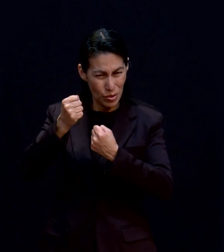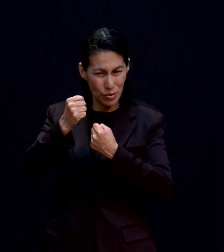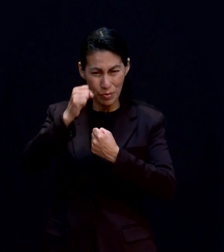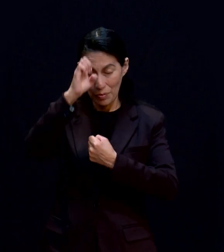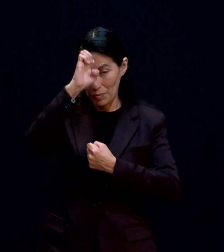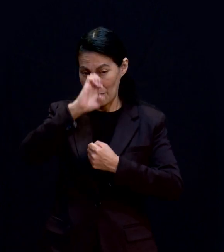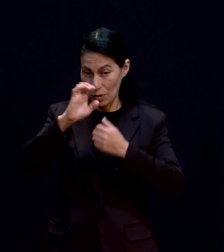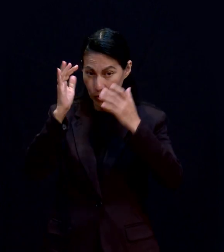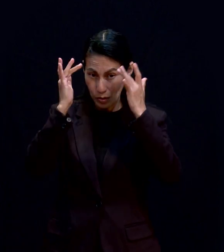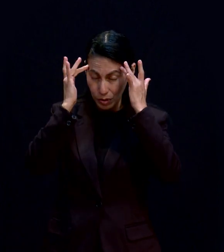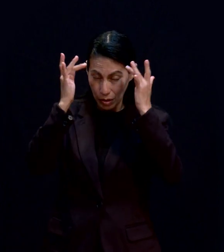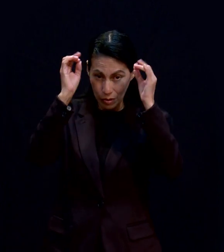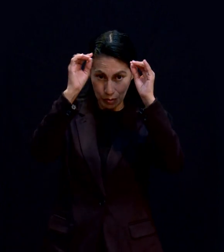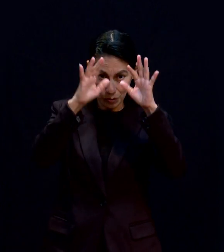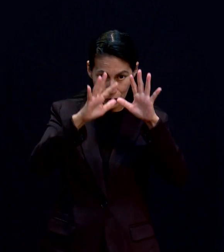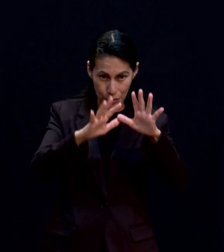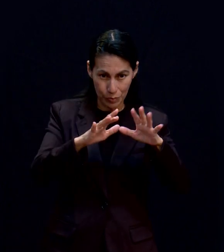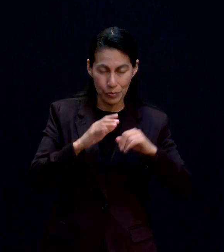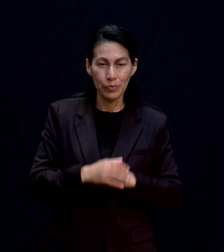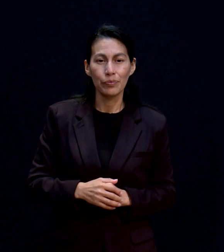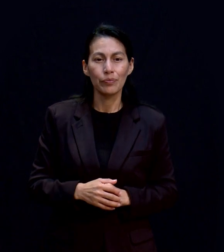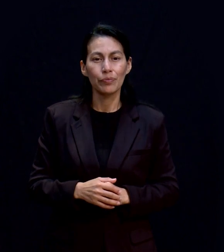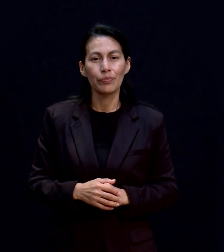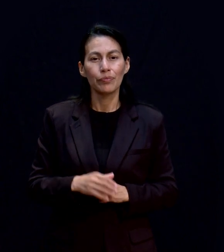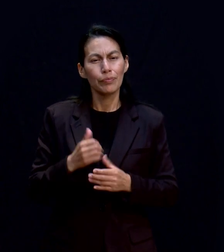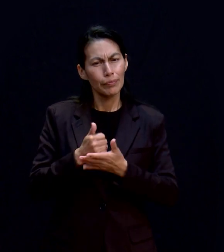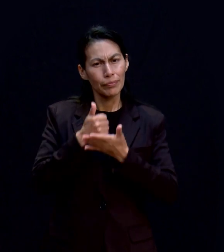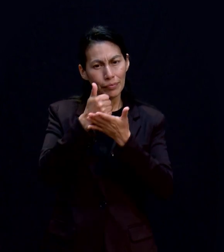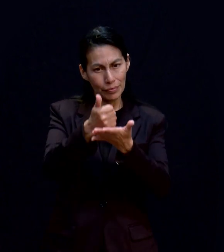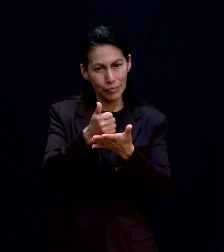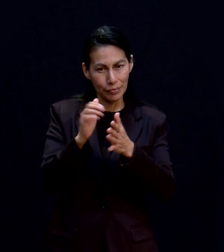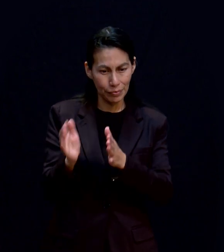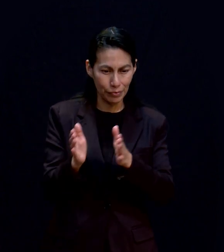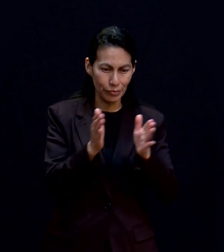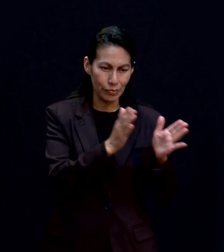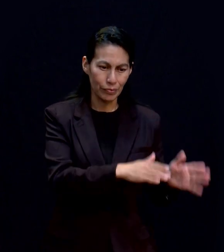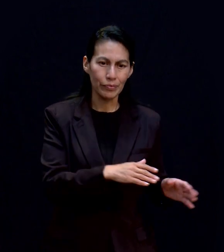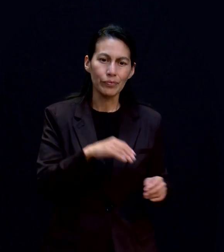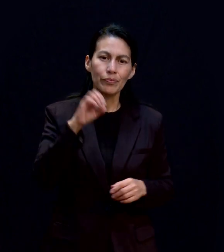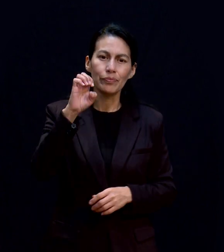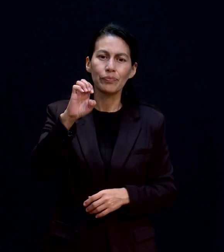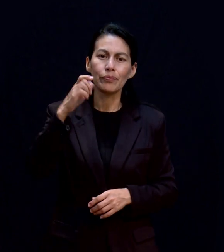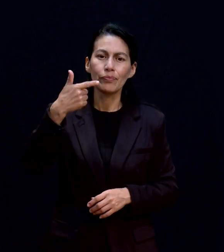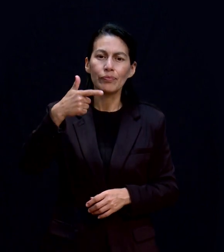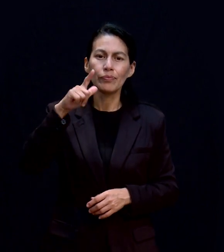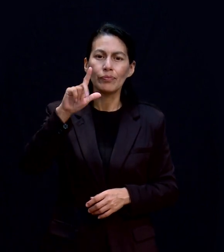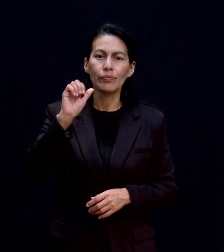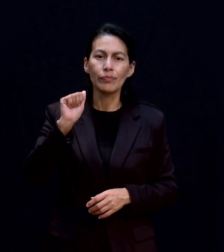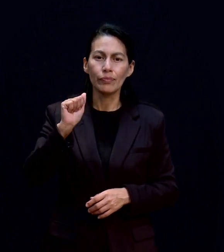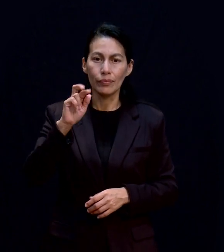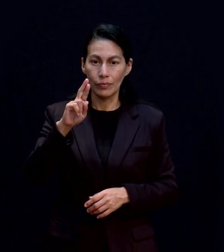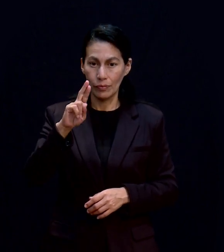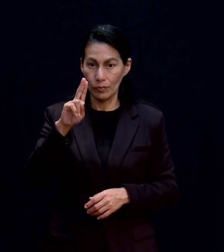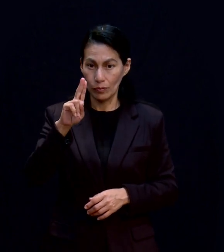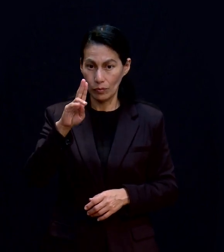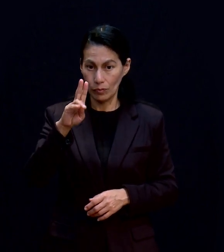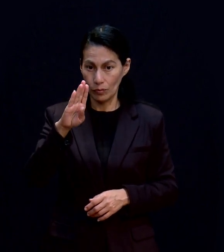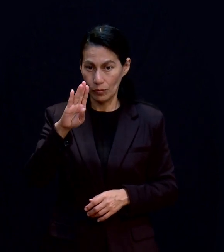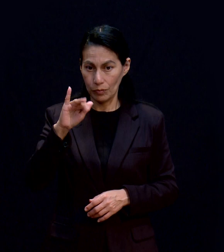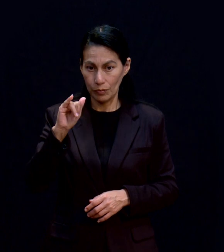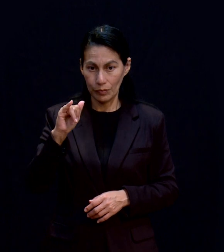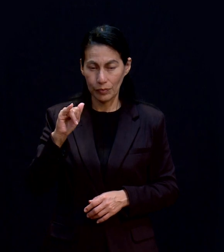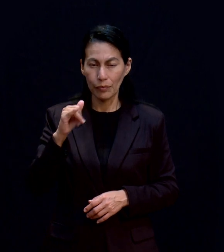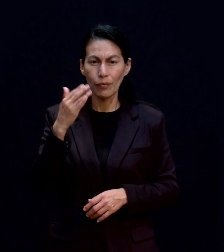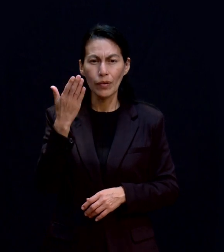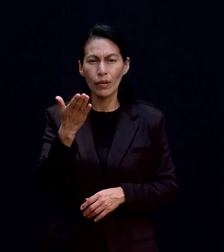el poder del espíritu santo estaré estará ayudándole en la rubi y duración por un